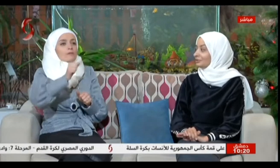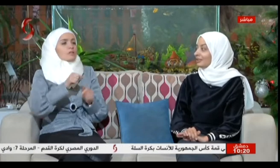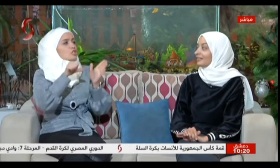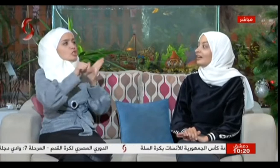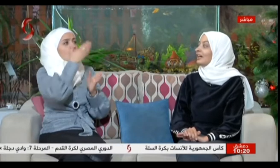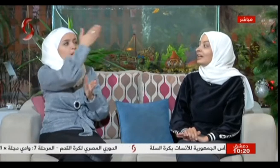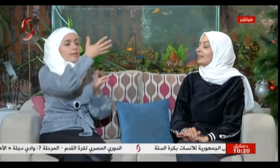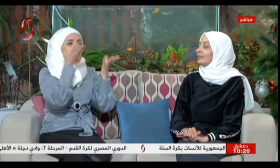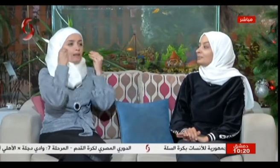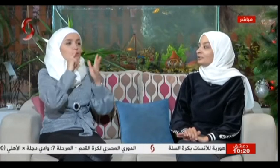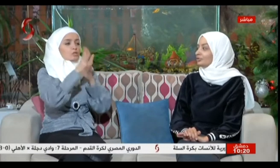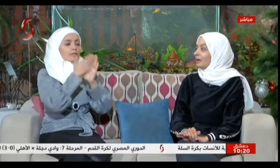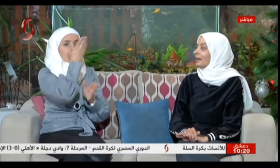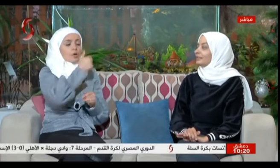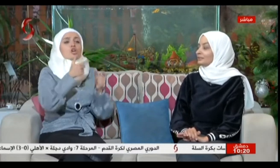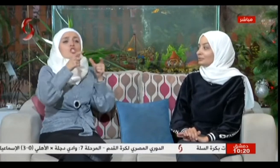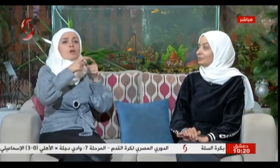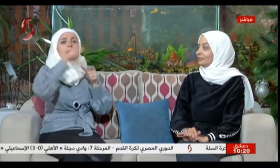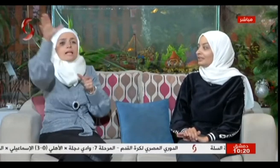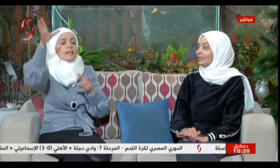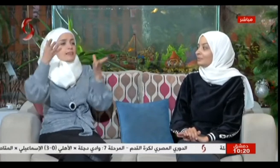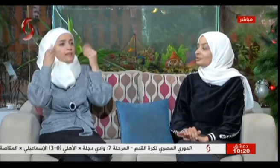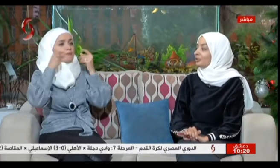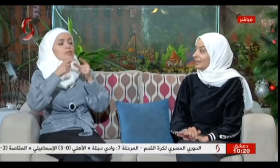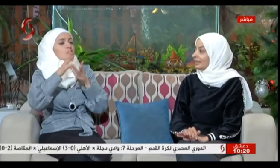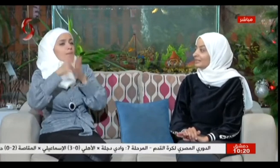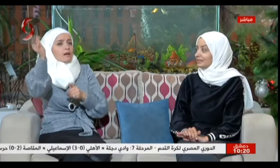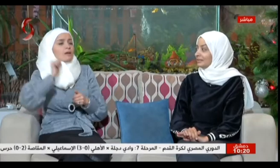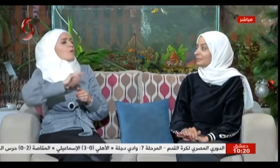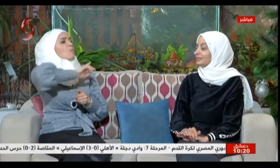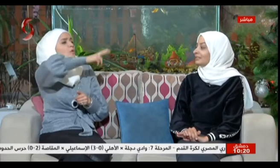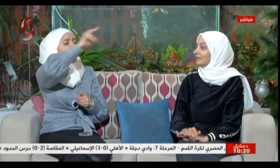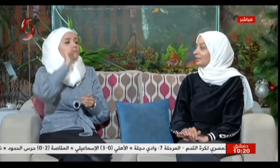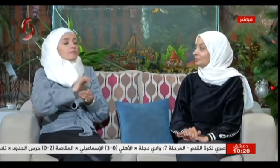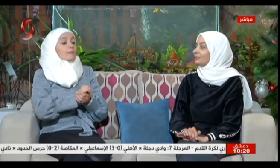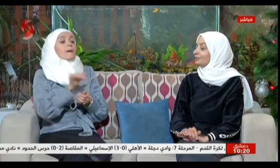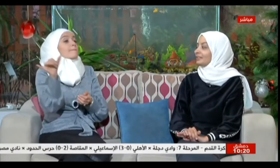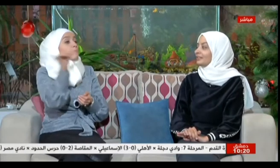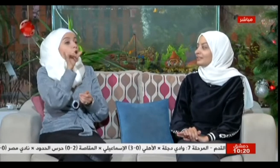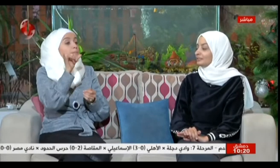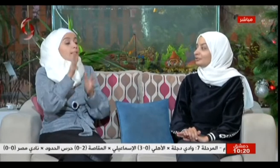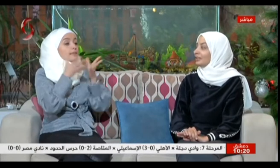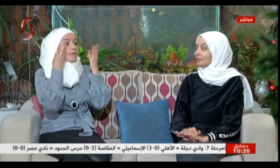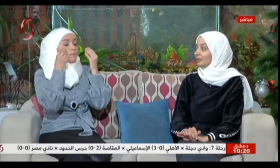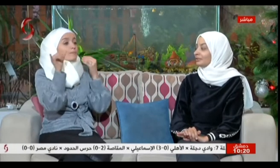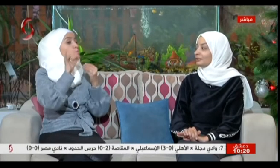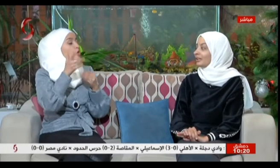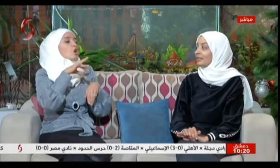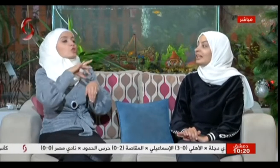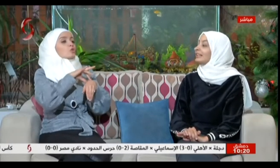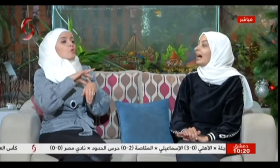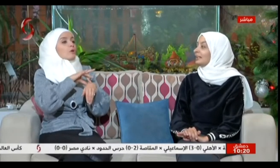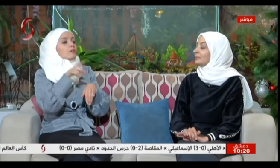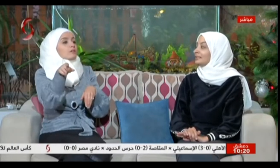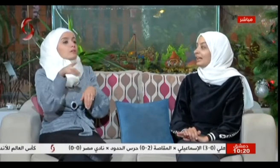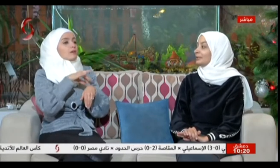لغه الاشاره بالجامعات، يكون في بالجمعيات المختلفه يكون في انتشار لغه